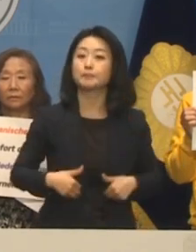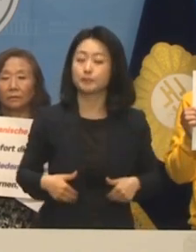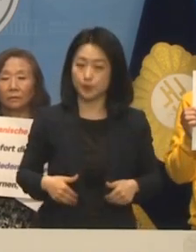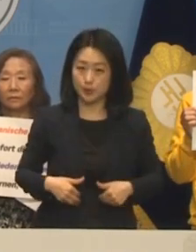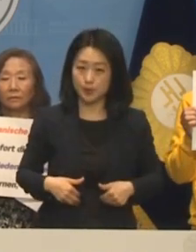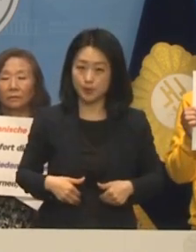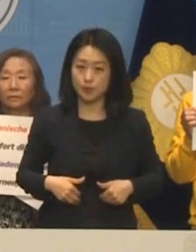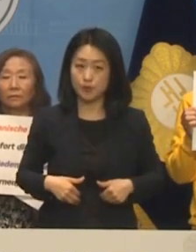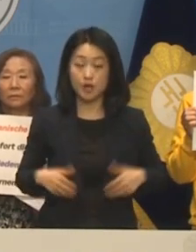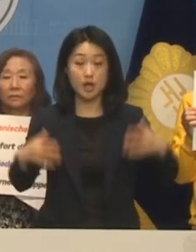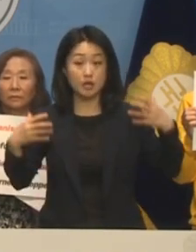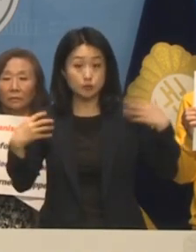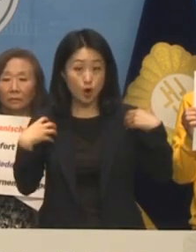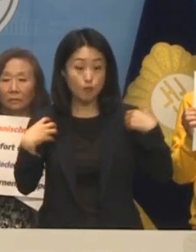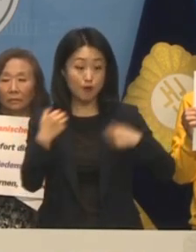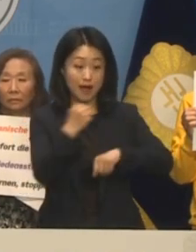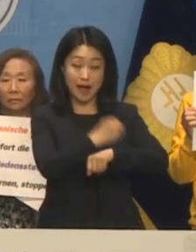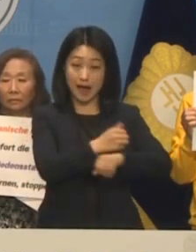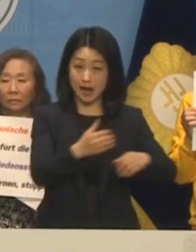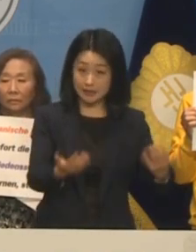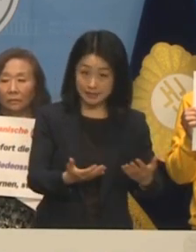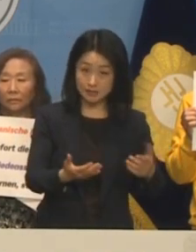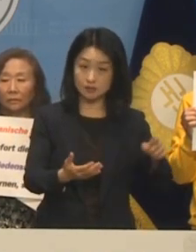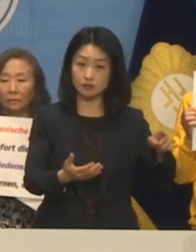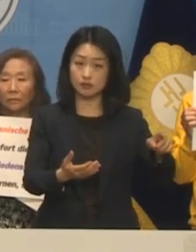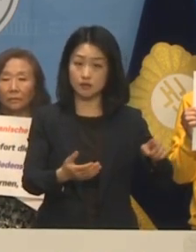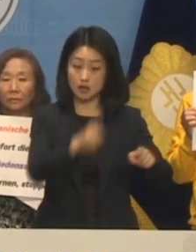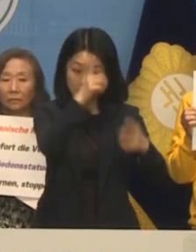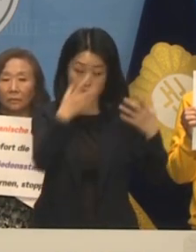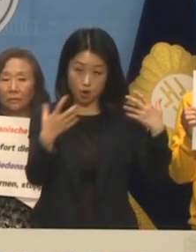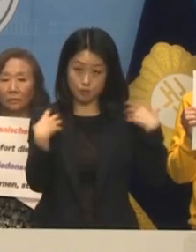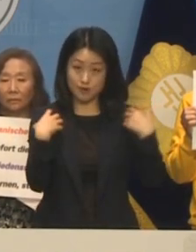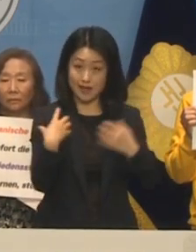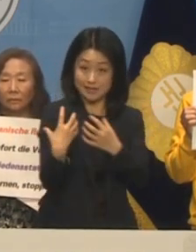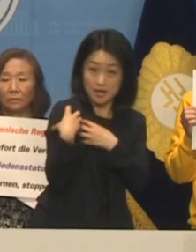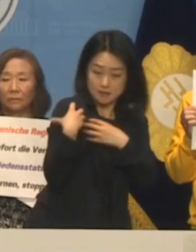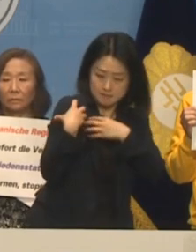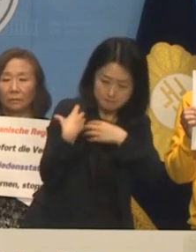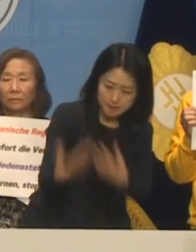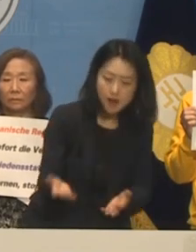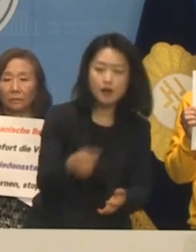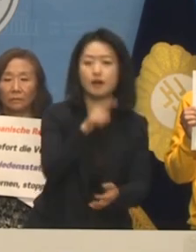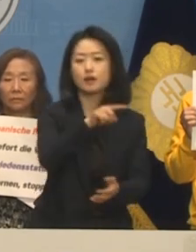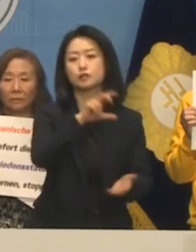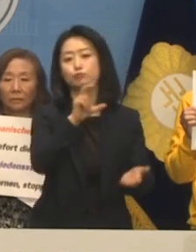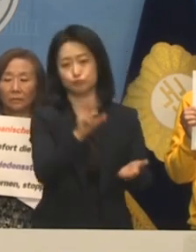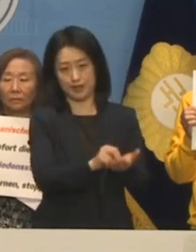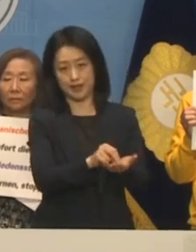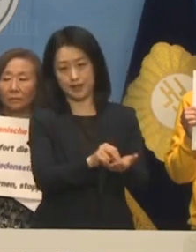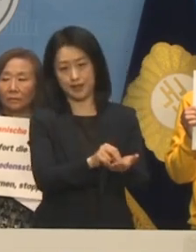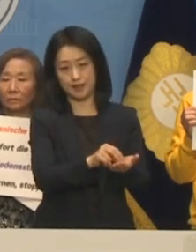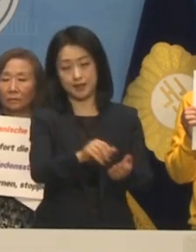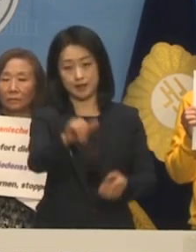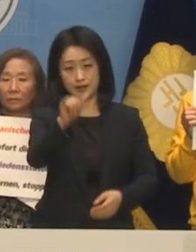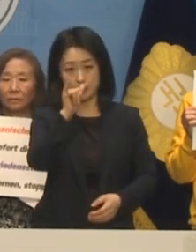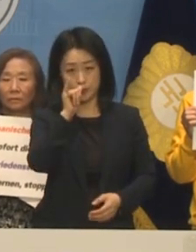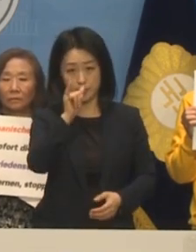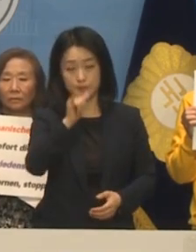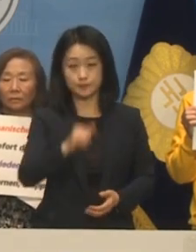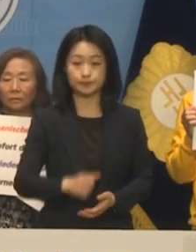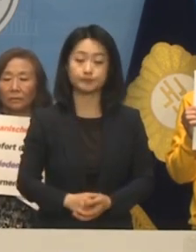무엇보다도 정부가 해야 할 책임을 버리고 있는 것이다 라는 생각을 갖지 않을 수